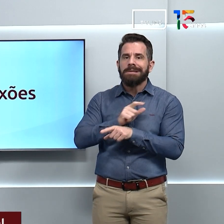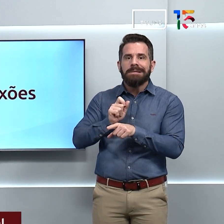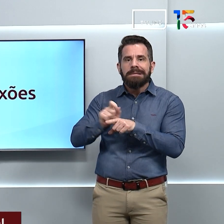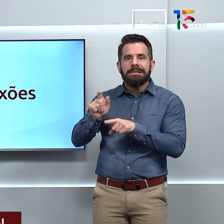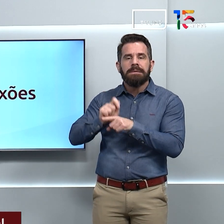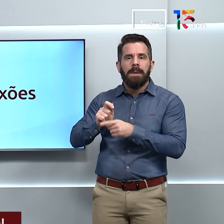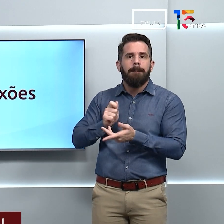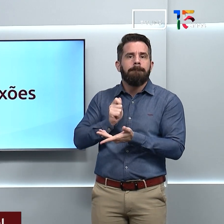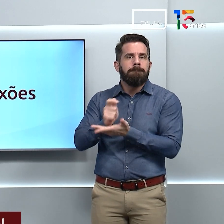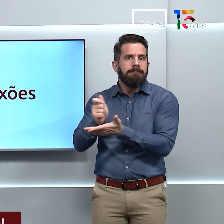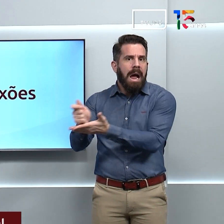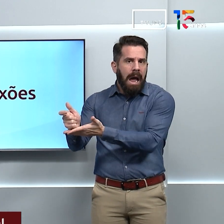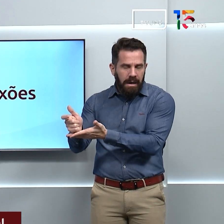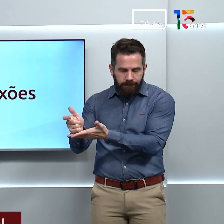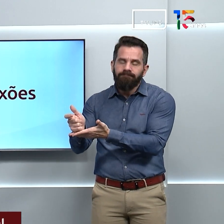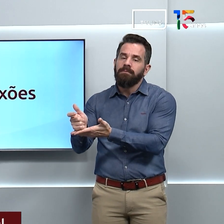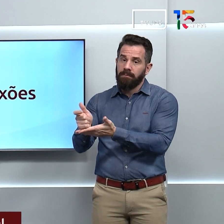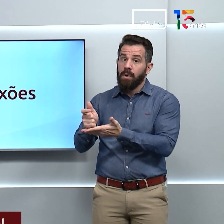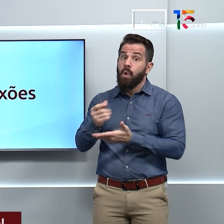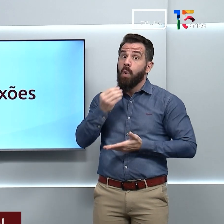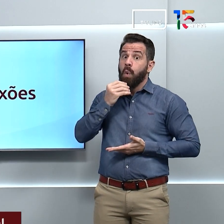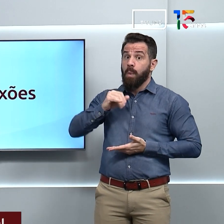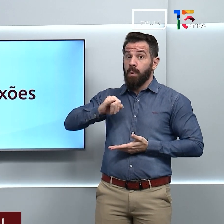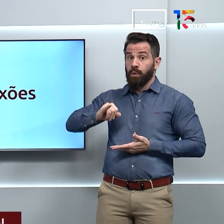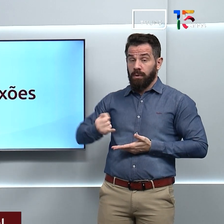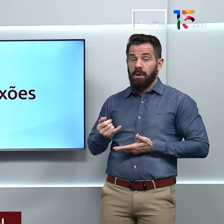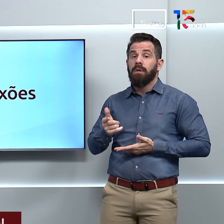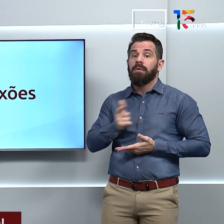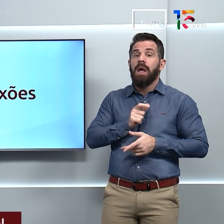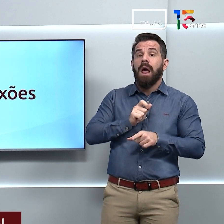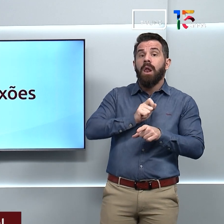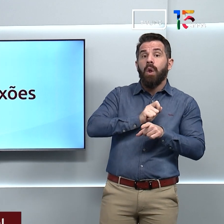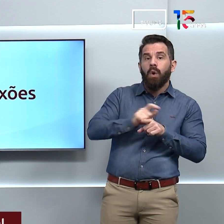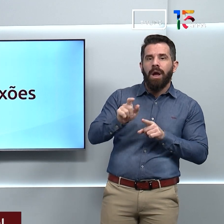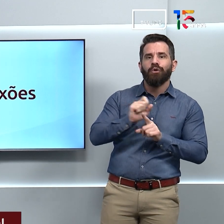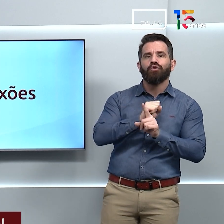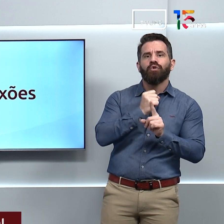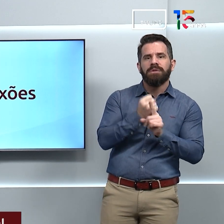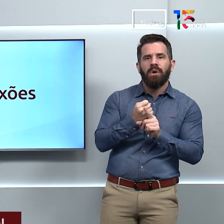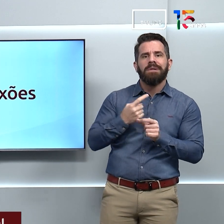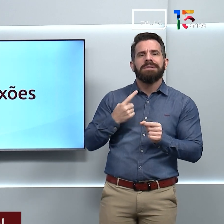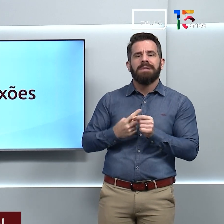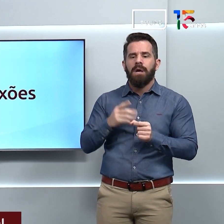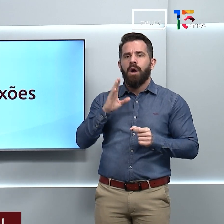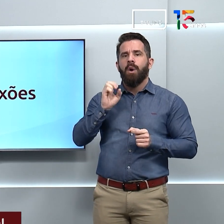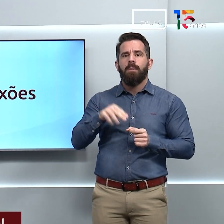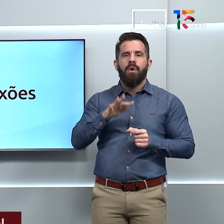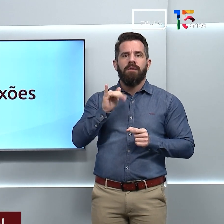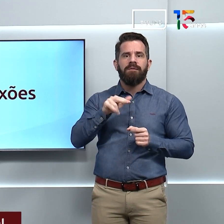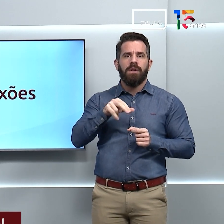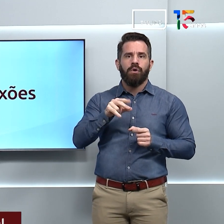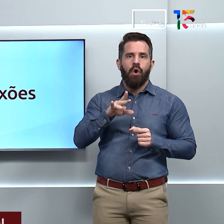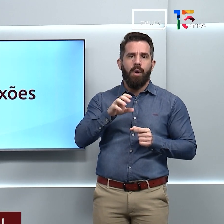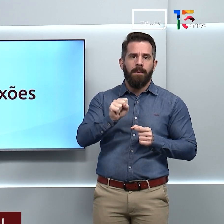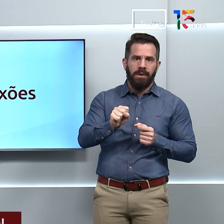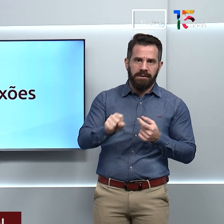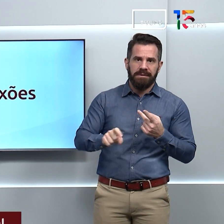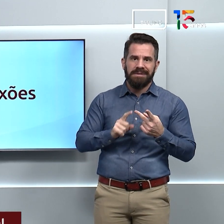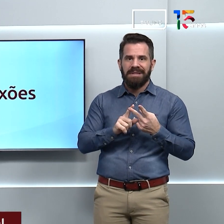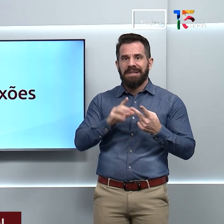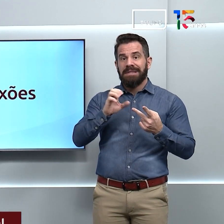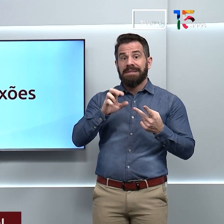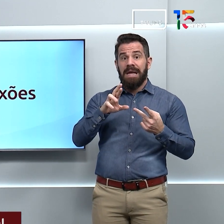oportunidade. As inscrições para o programa Aluguel Social nas cidades de Bonfinópolis, Ceres e Rialma